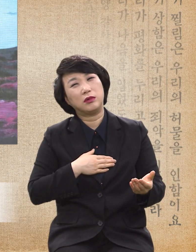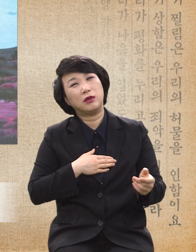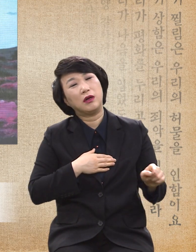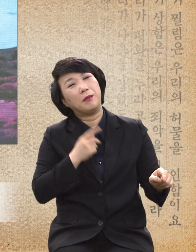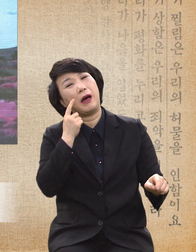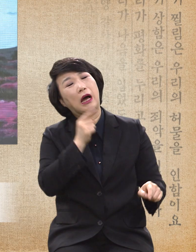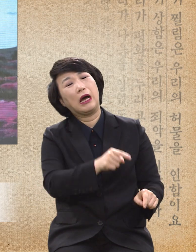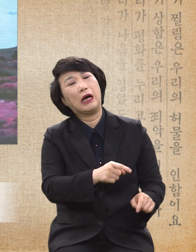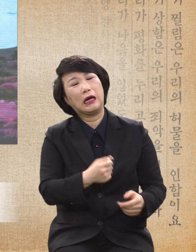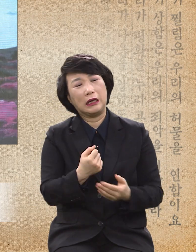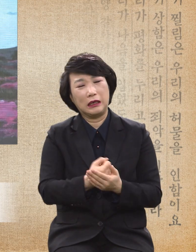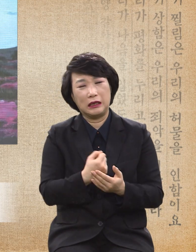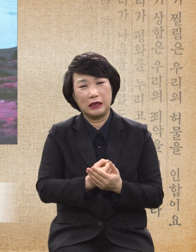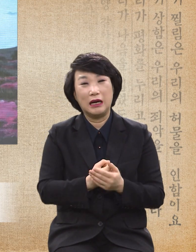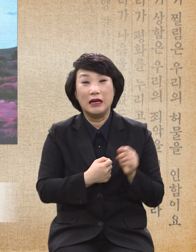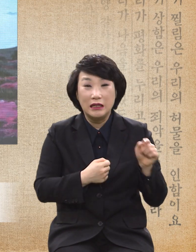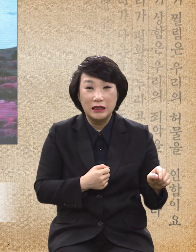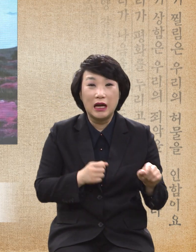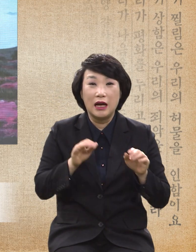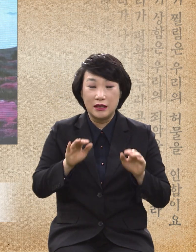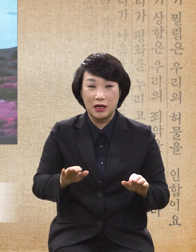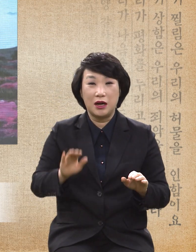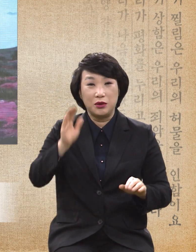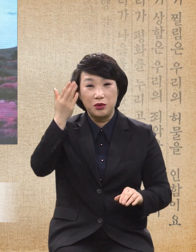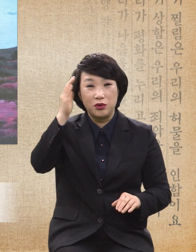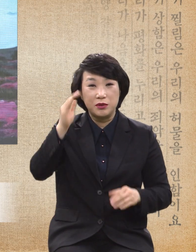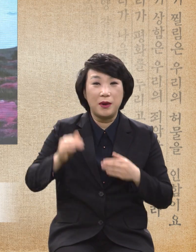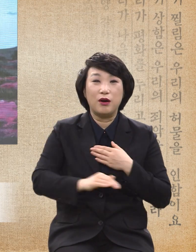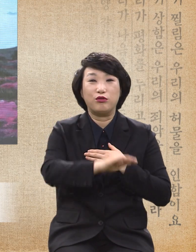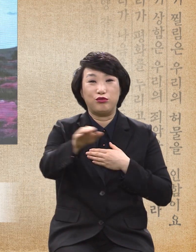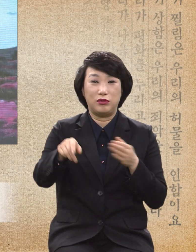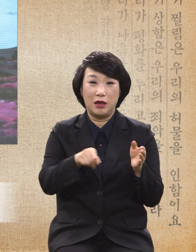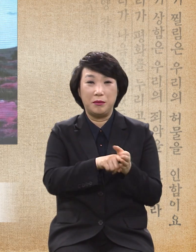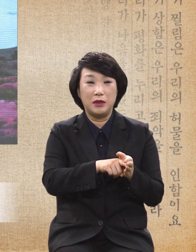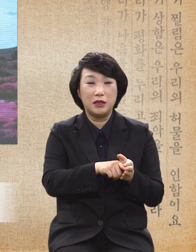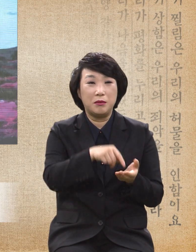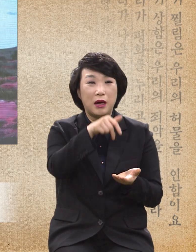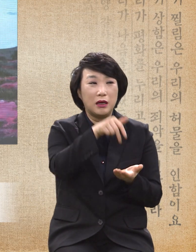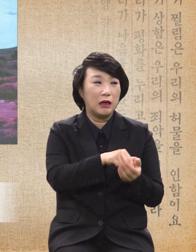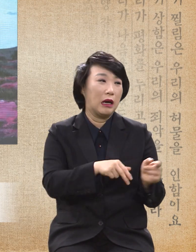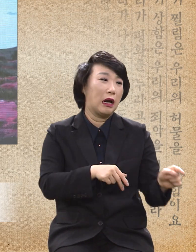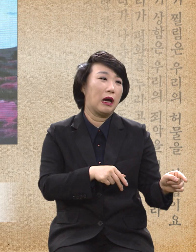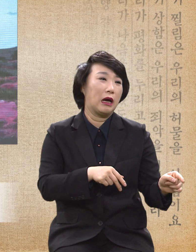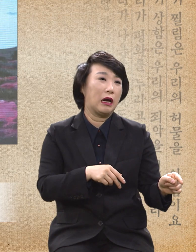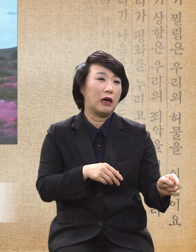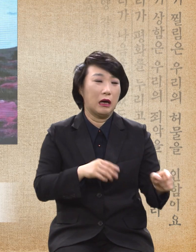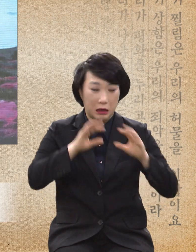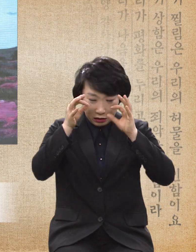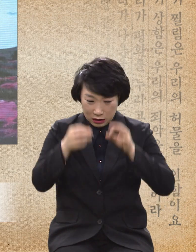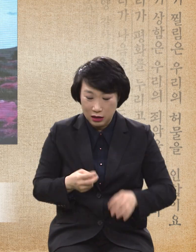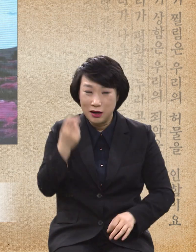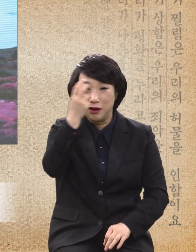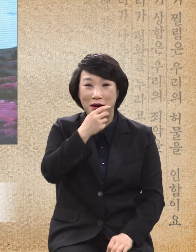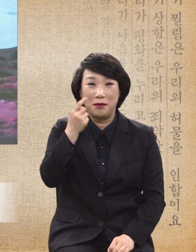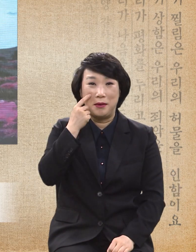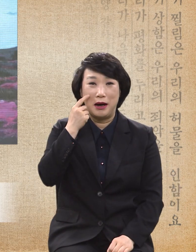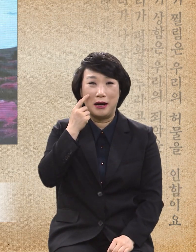않습니까? 이것이 오늘날 우리의 믿음의 현주소가 아닌가를 자세히